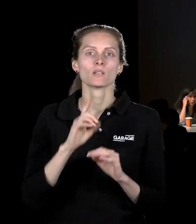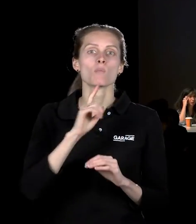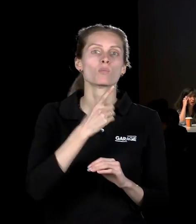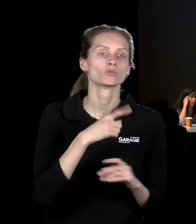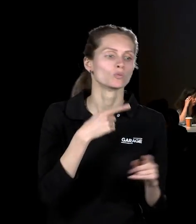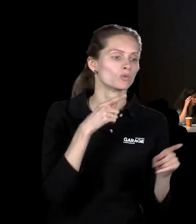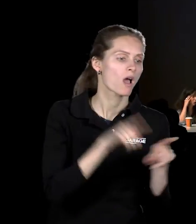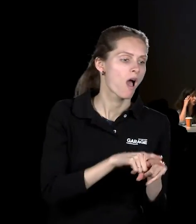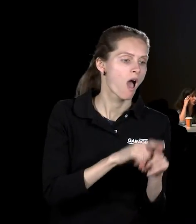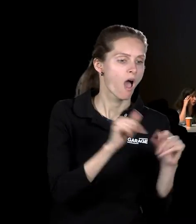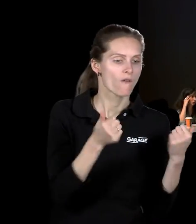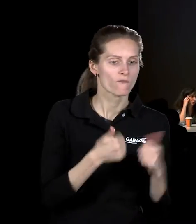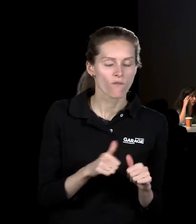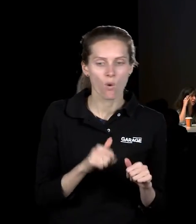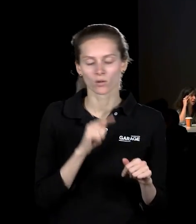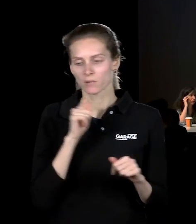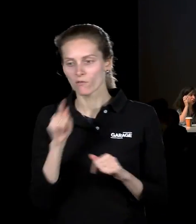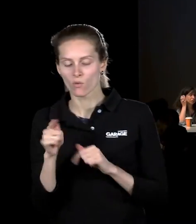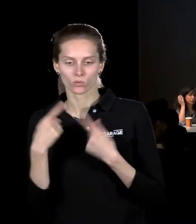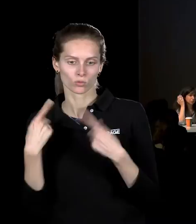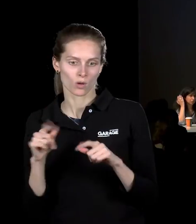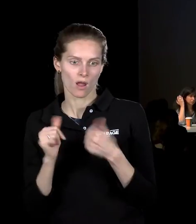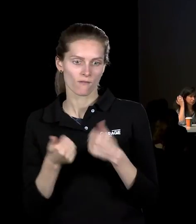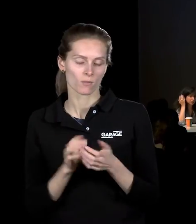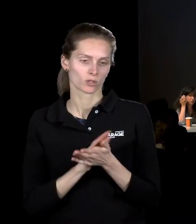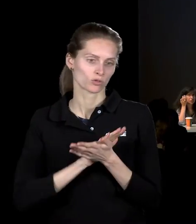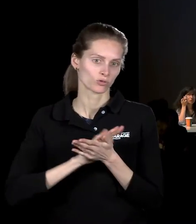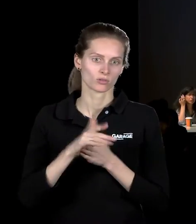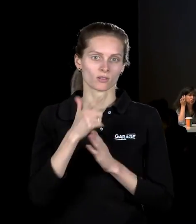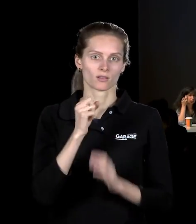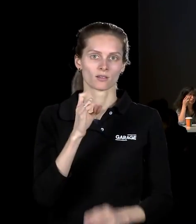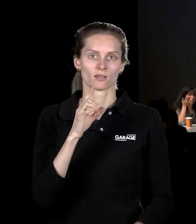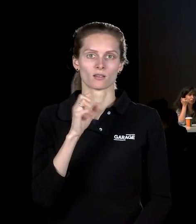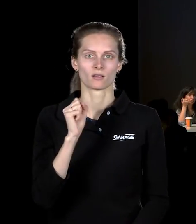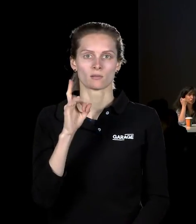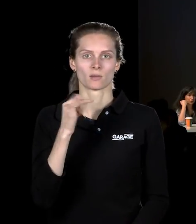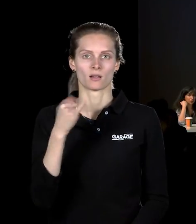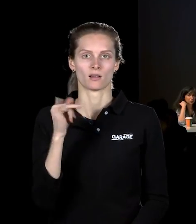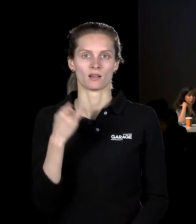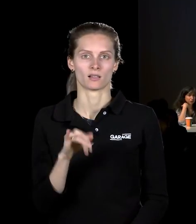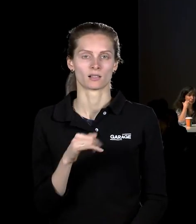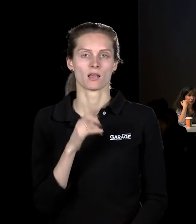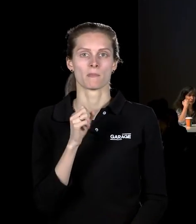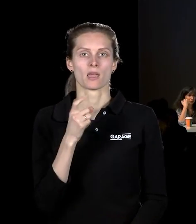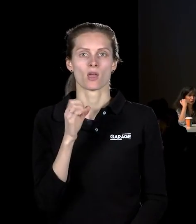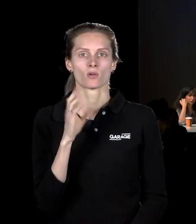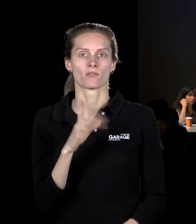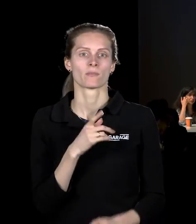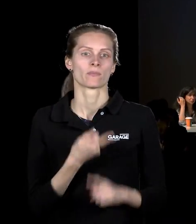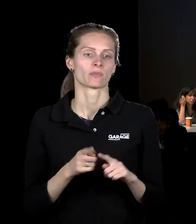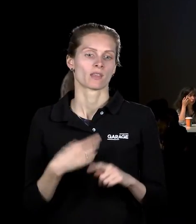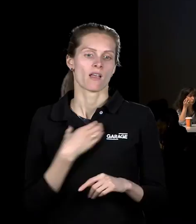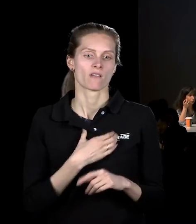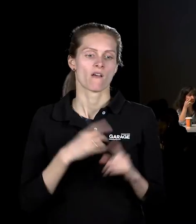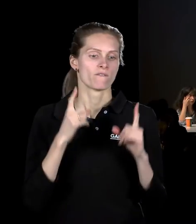такой, а не другой. Это такой чистый гербарий. Для Бехеров как бы важно, что это опять-таки, что фотография при этом это не